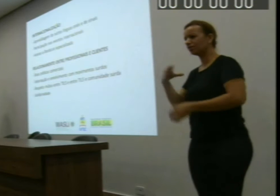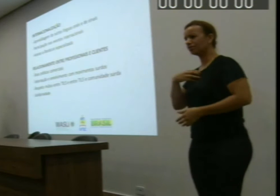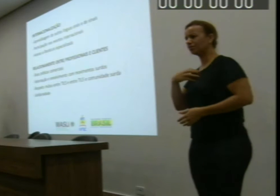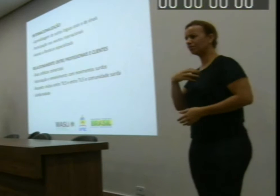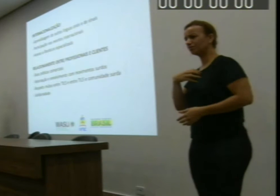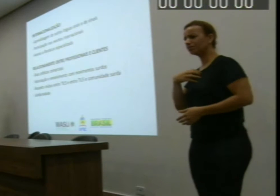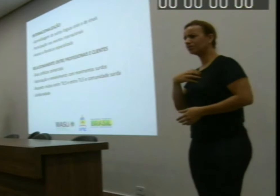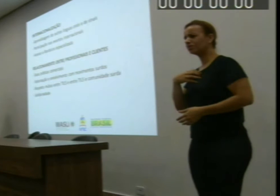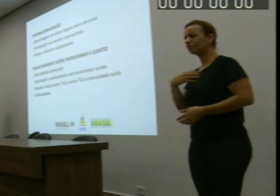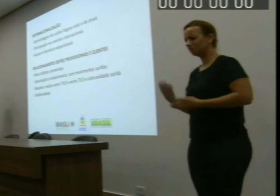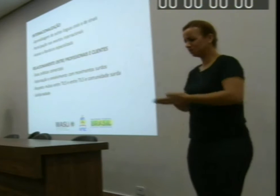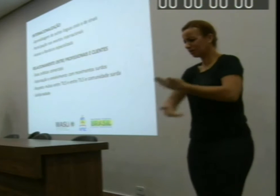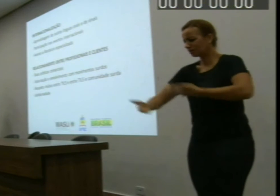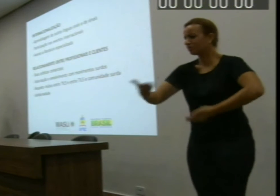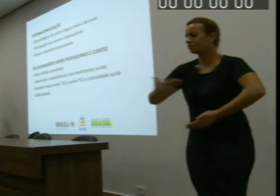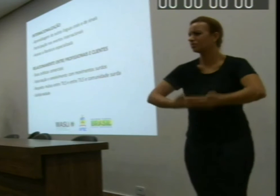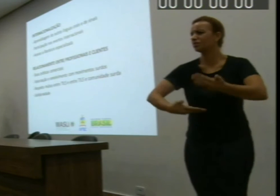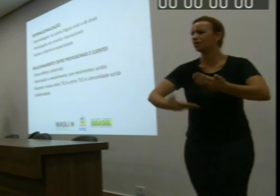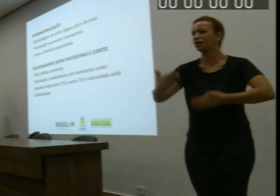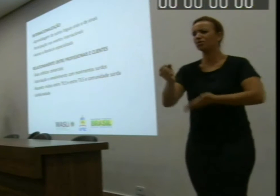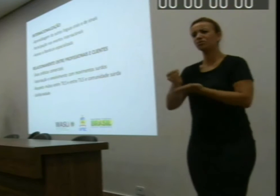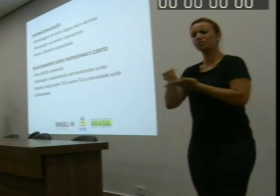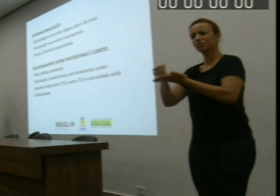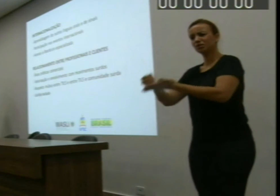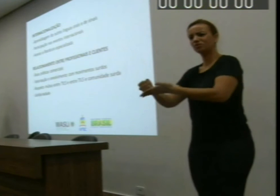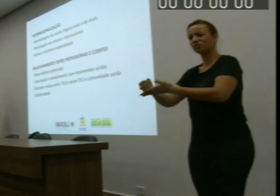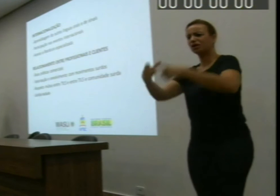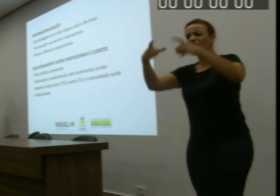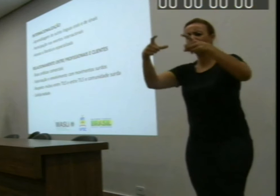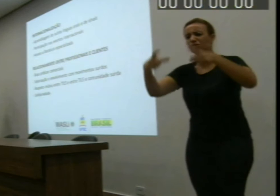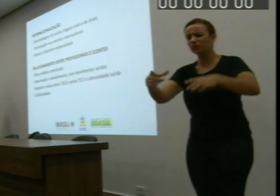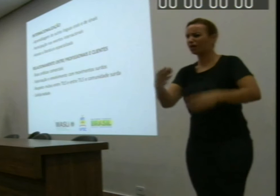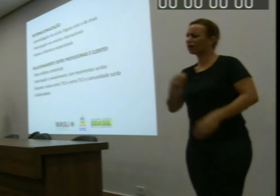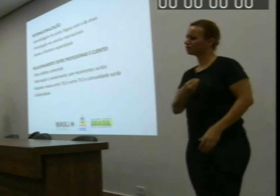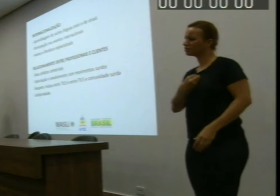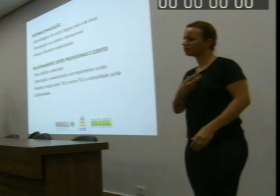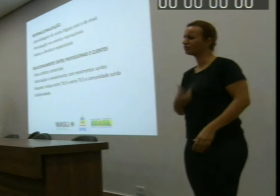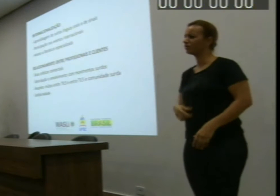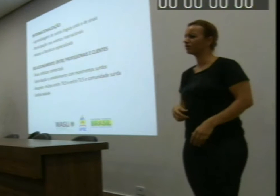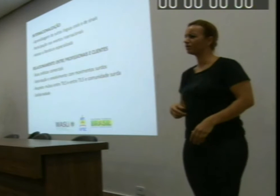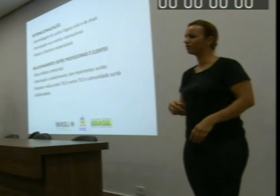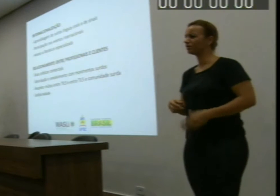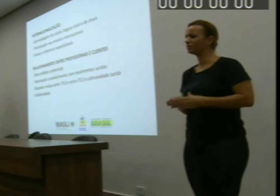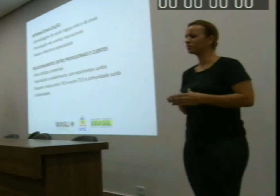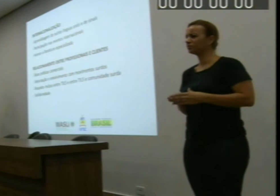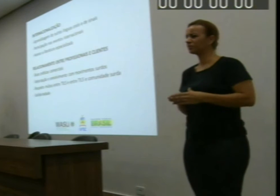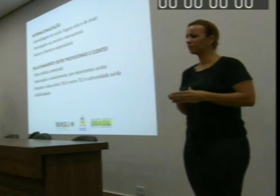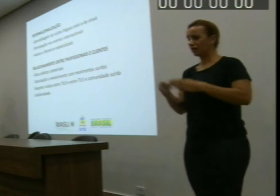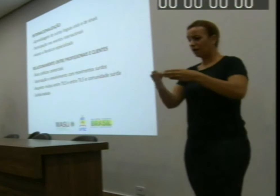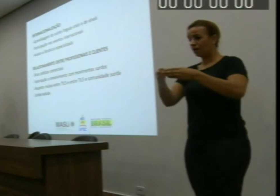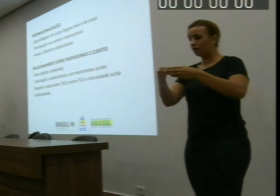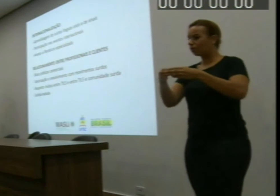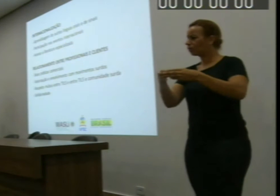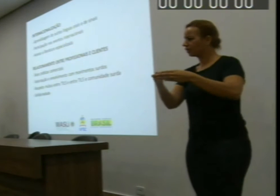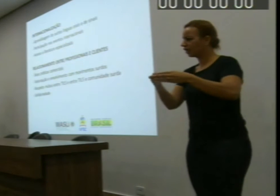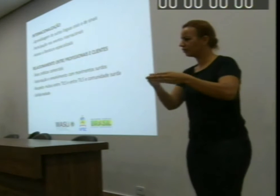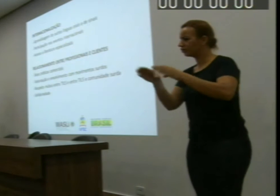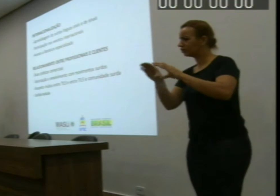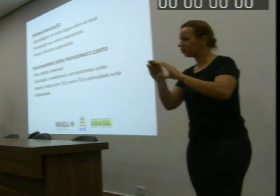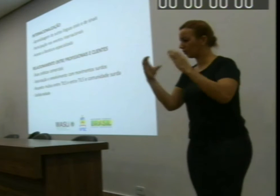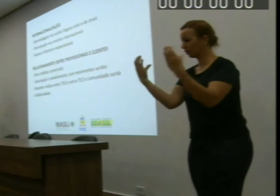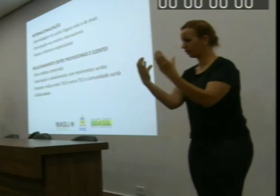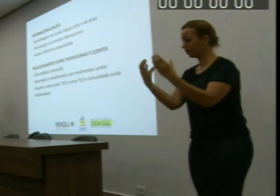colaborar com a sua comunidade colaborar com a com o lugar onde você vive com a sua microc comunidade também Onde você vive